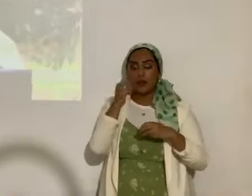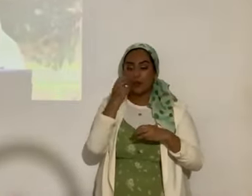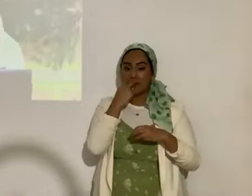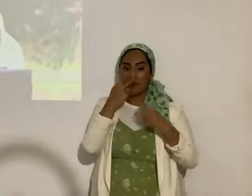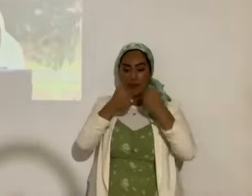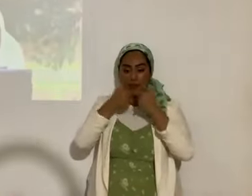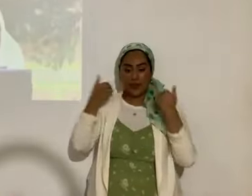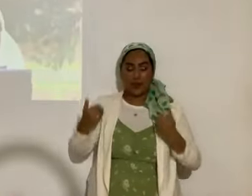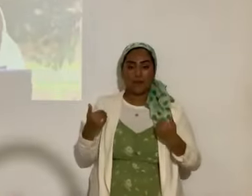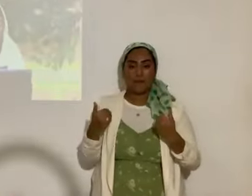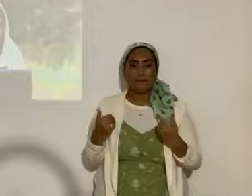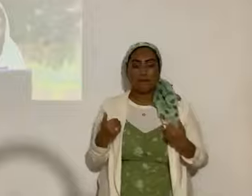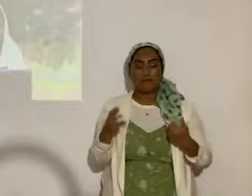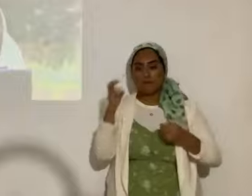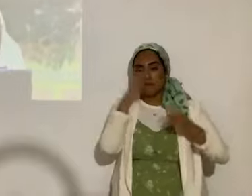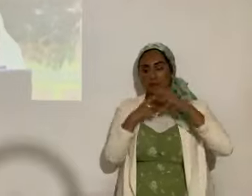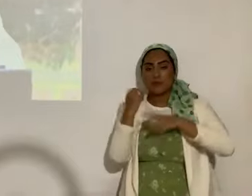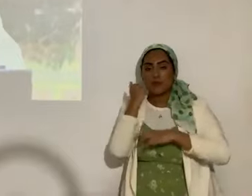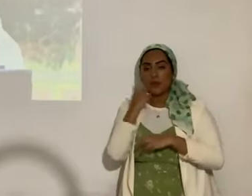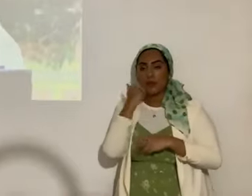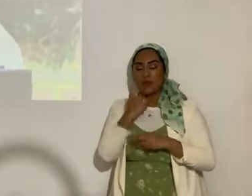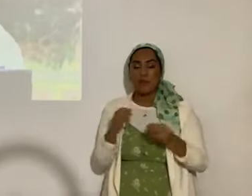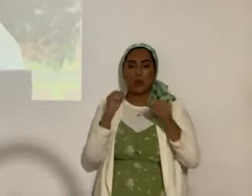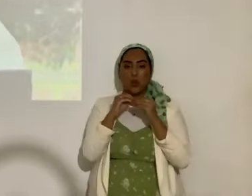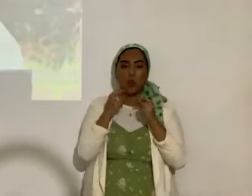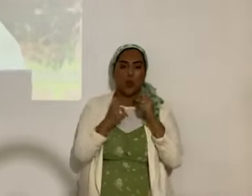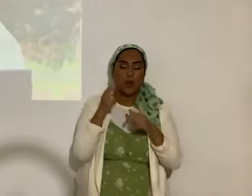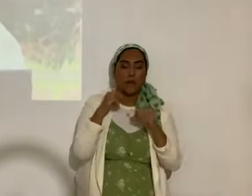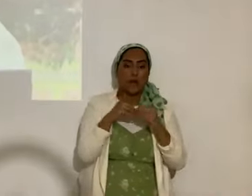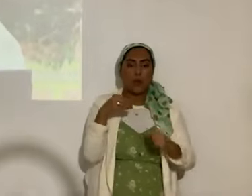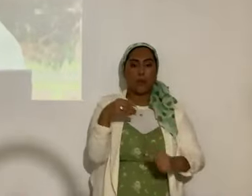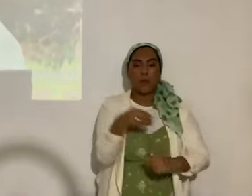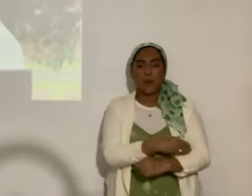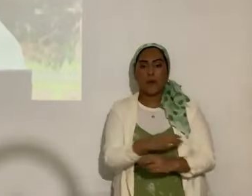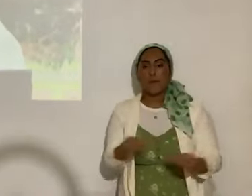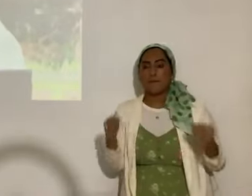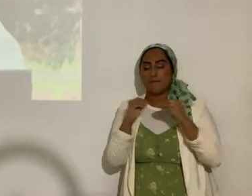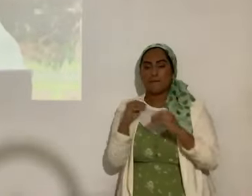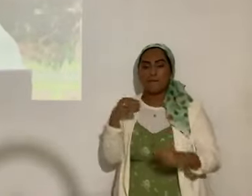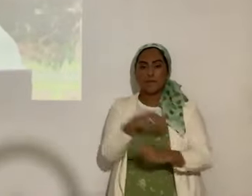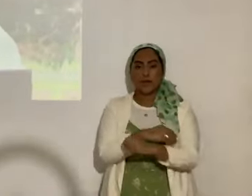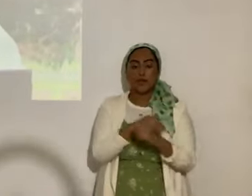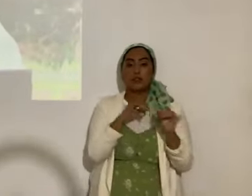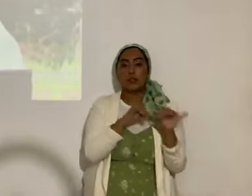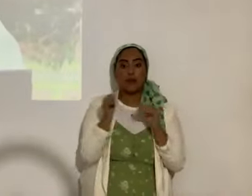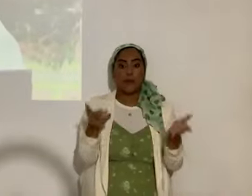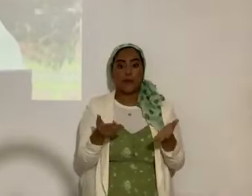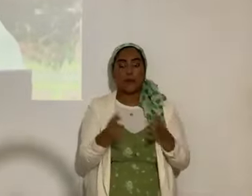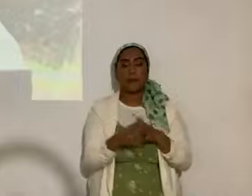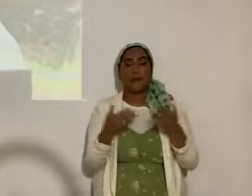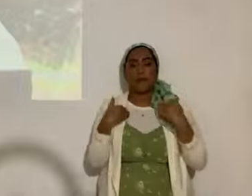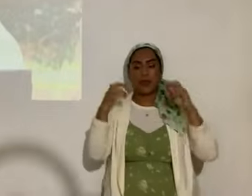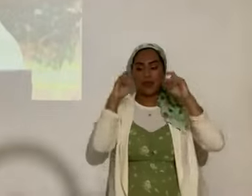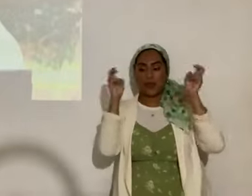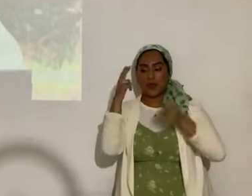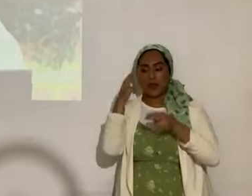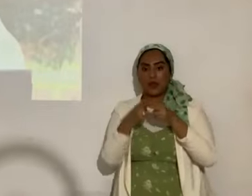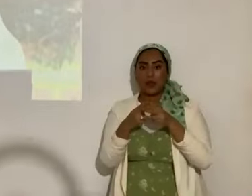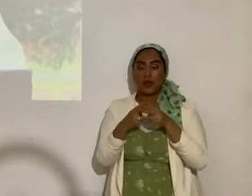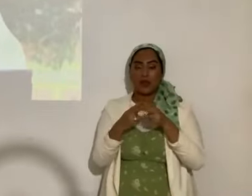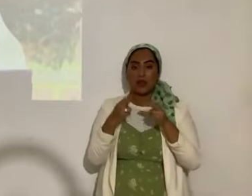de las tentaciones las tentaciones Cada día van a ser mayores más fuertes más fuertes y también en este canal hay un tema que se llama